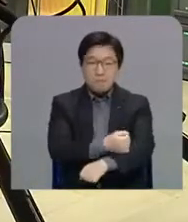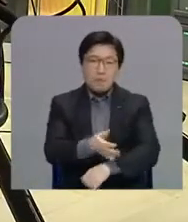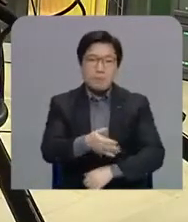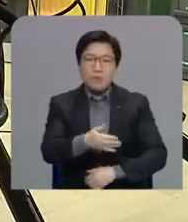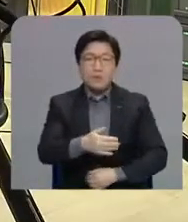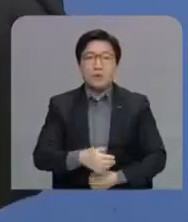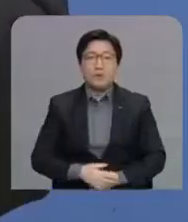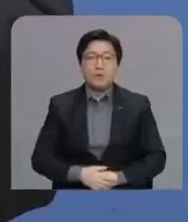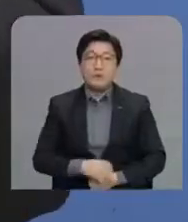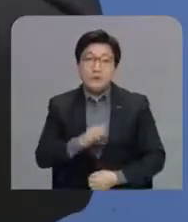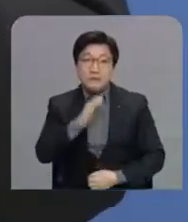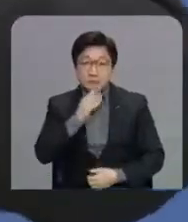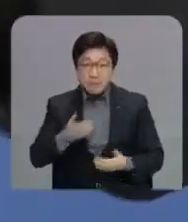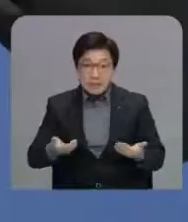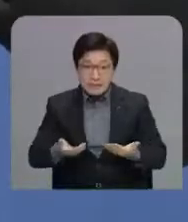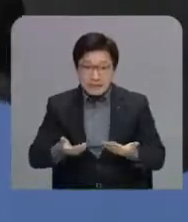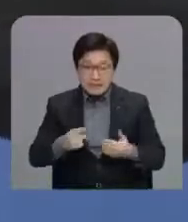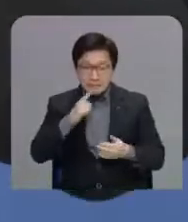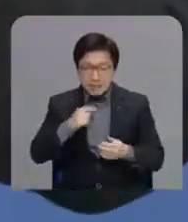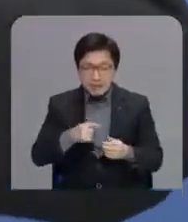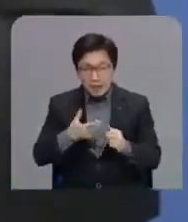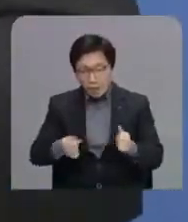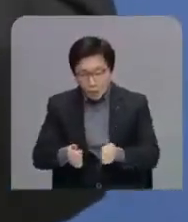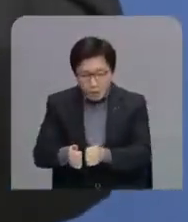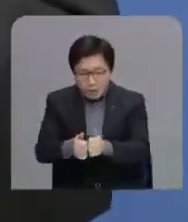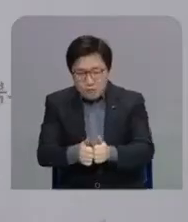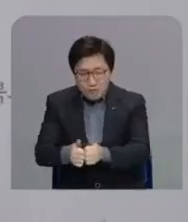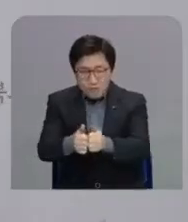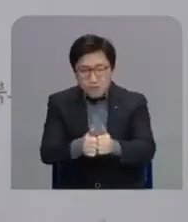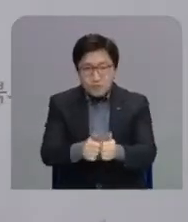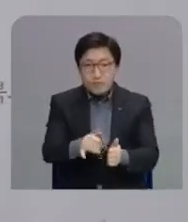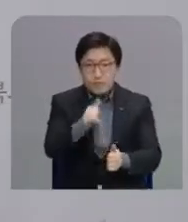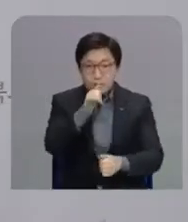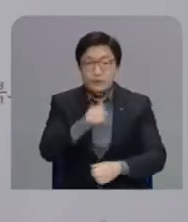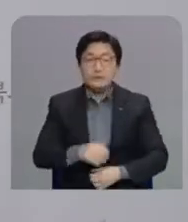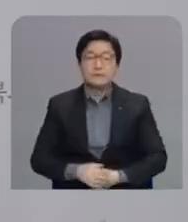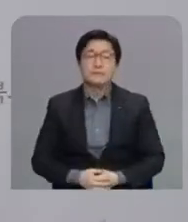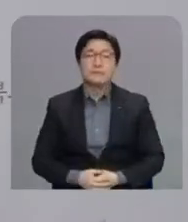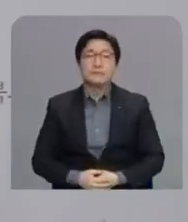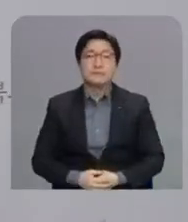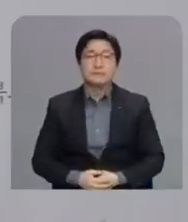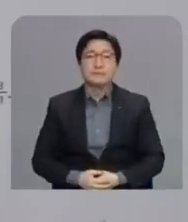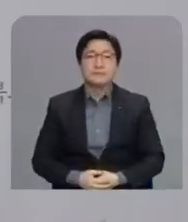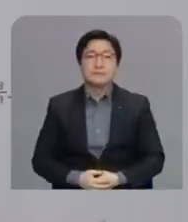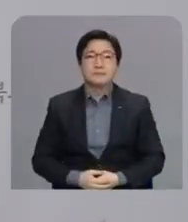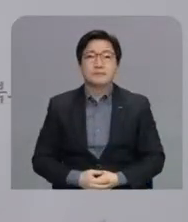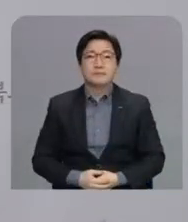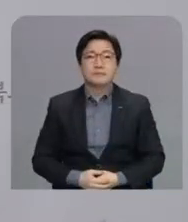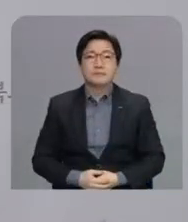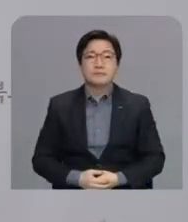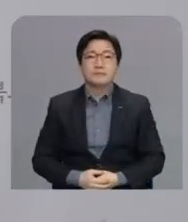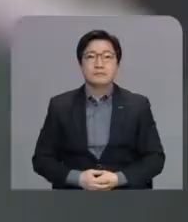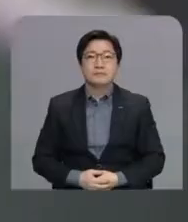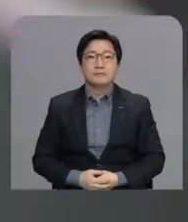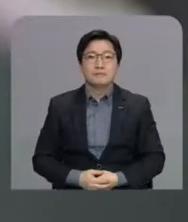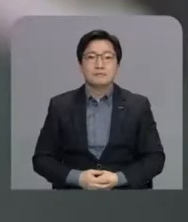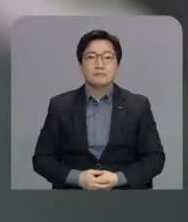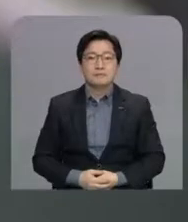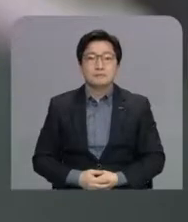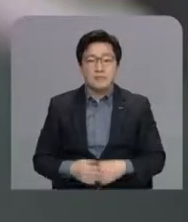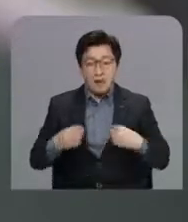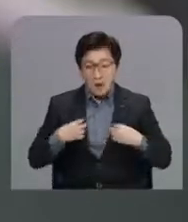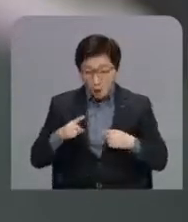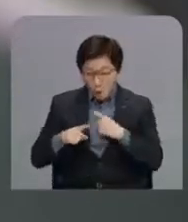없이 그야말로 그림자처럼 곁에서 묵묵히 누군가의 피로를 채우고 있는 겁니다. 반짝이는 옷을